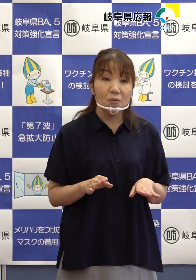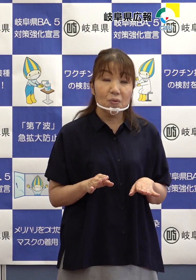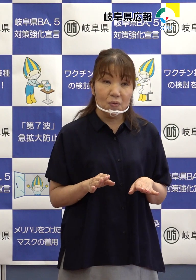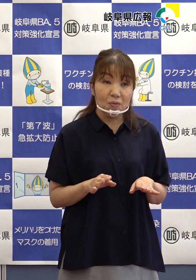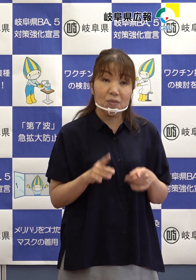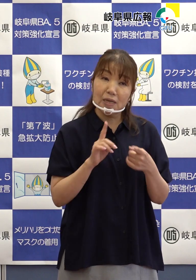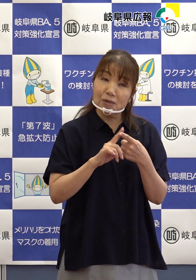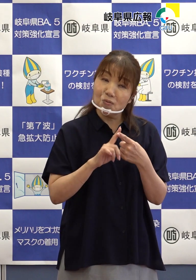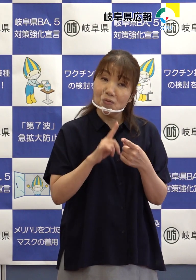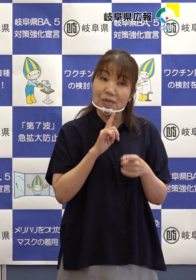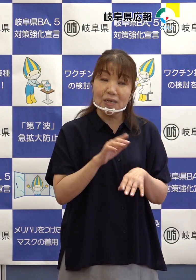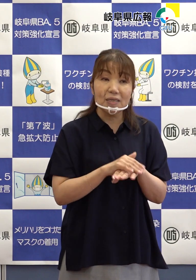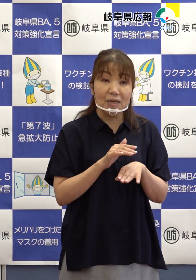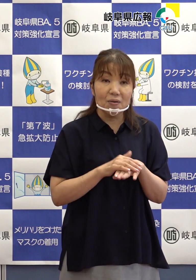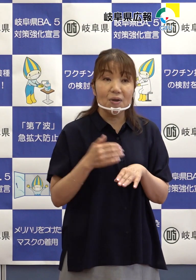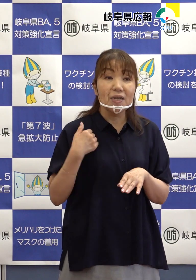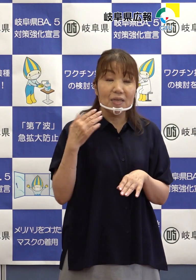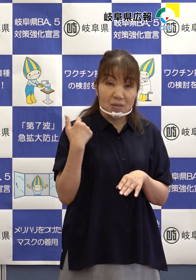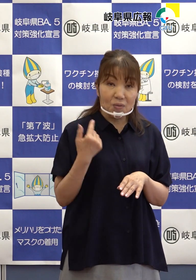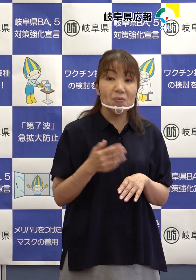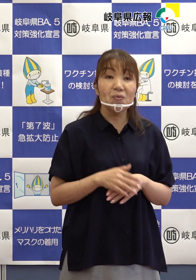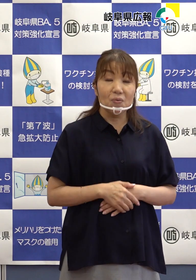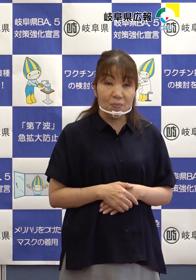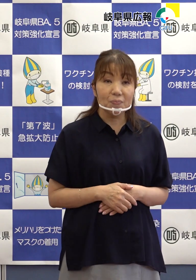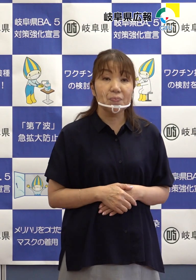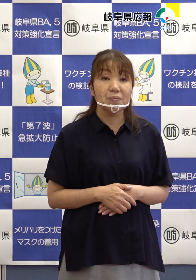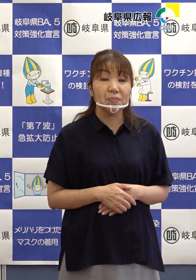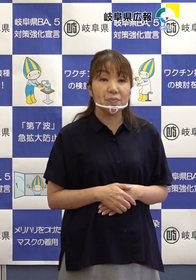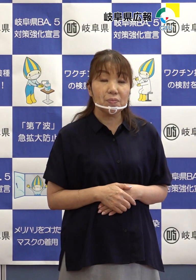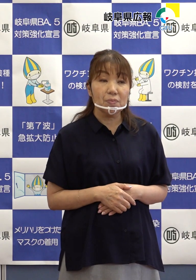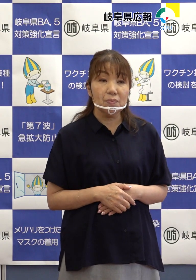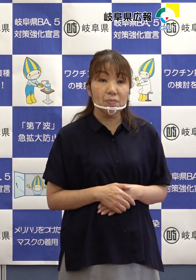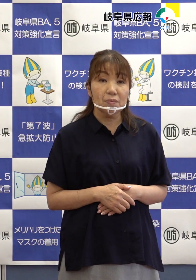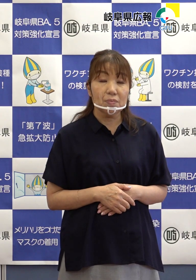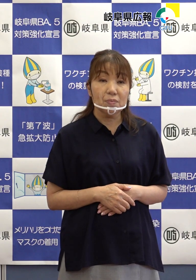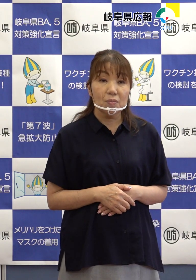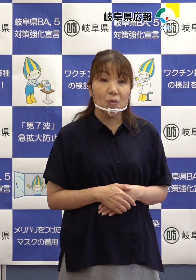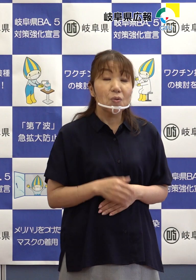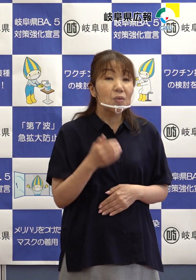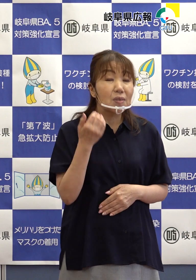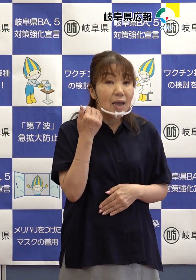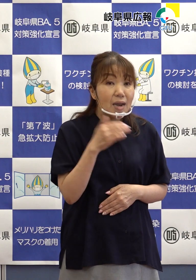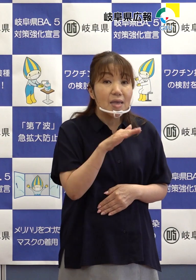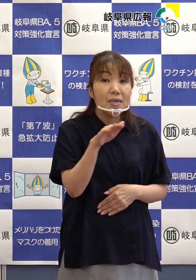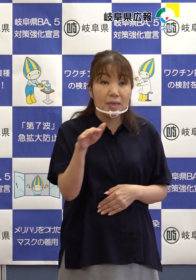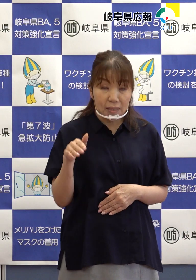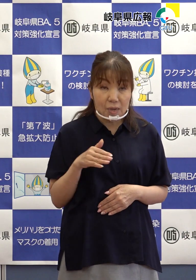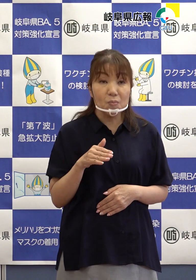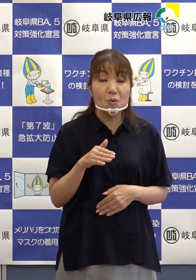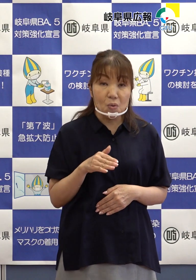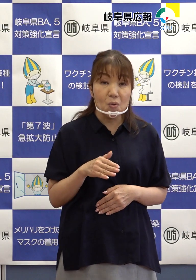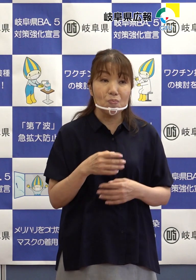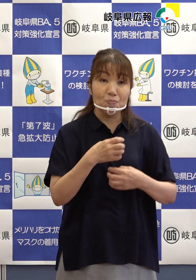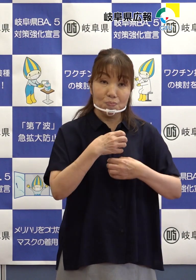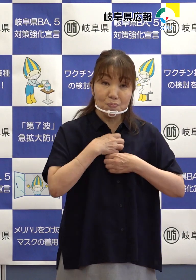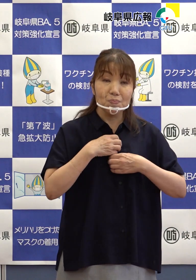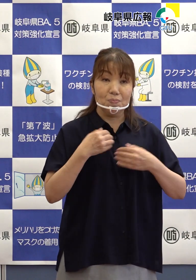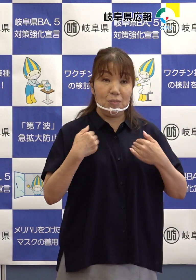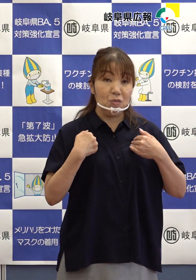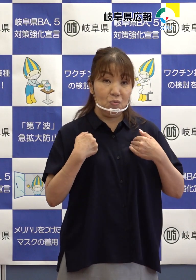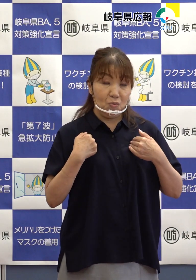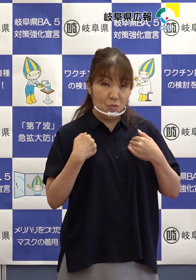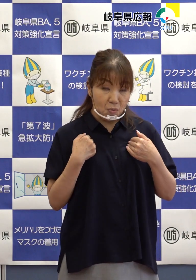だったらどうかわかりませんけどもまぁ金融上の例を築いたをしていただいたんですけれどももうどなたもですねやっぱり警戒した抱くと